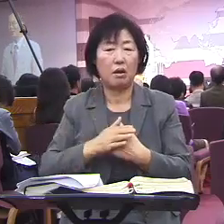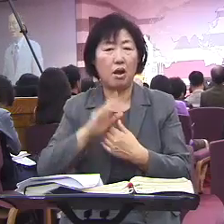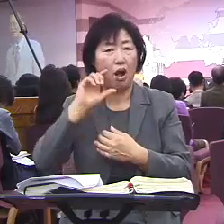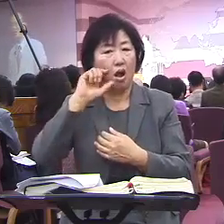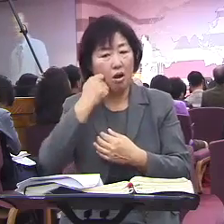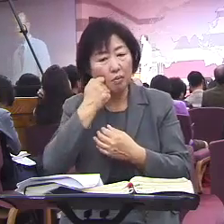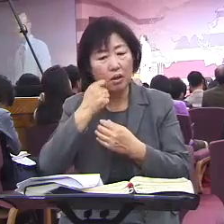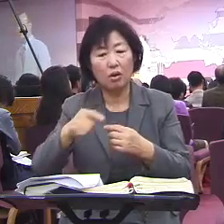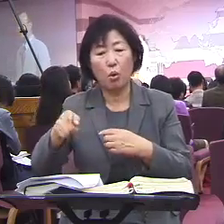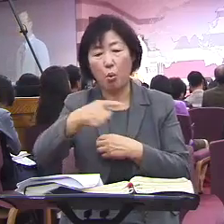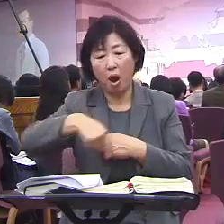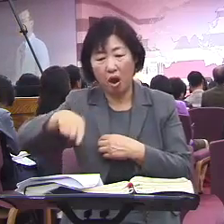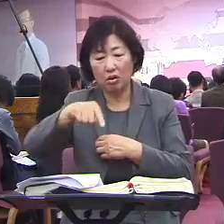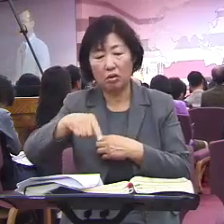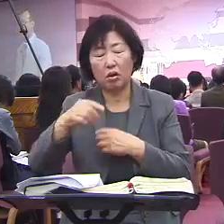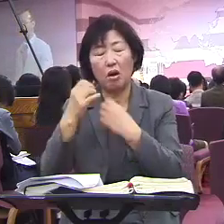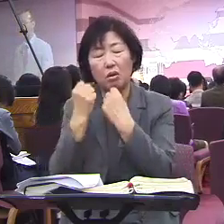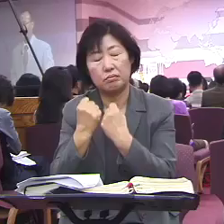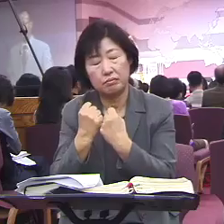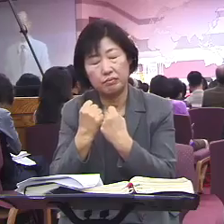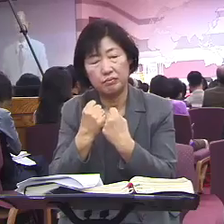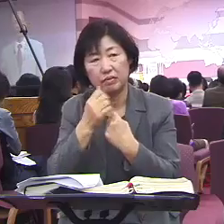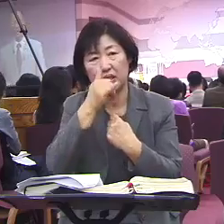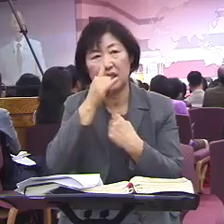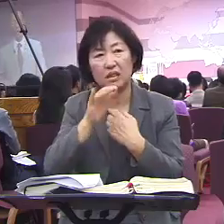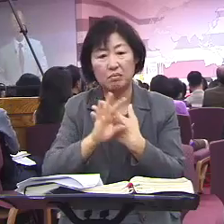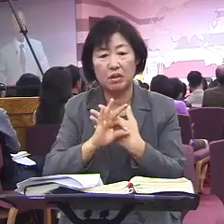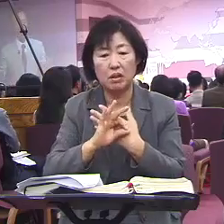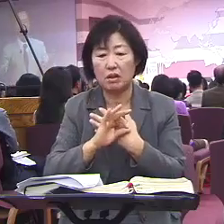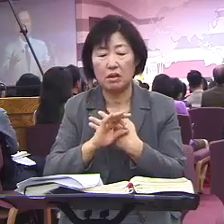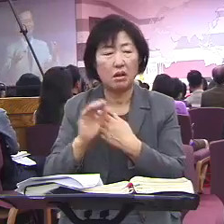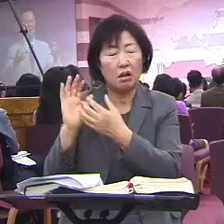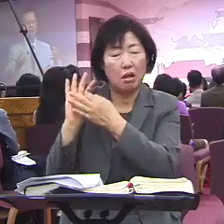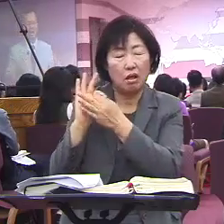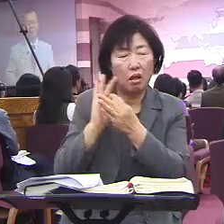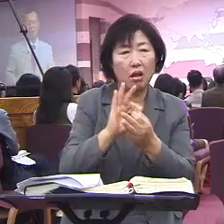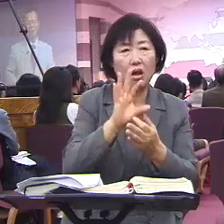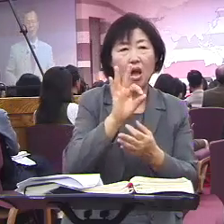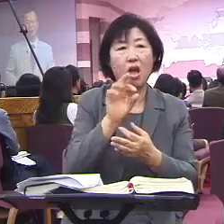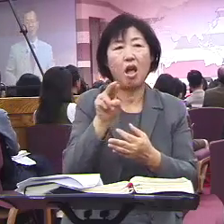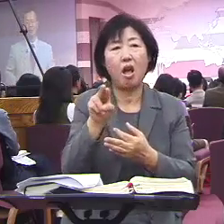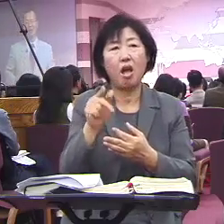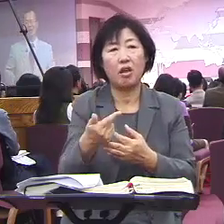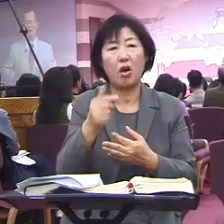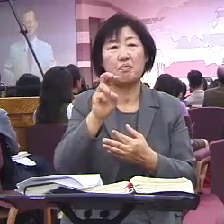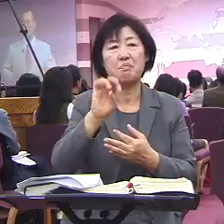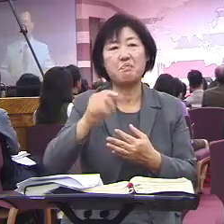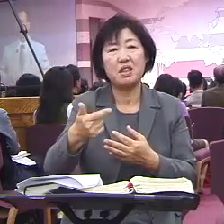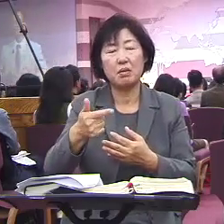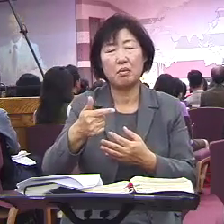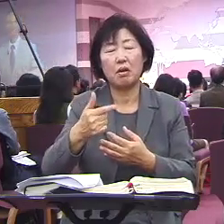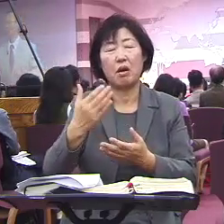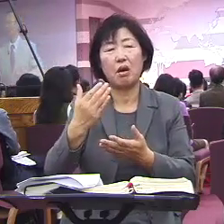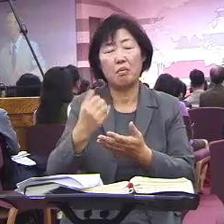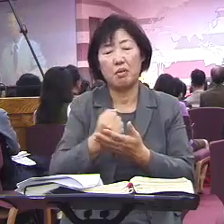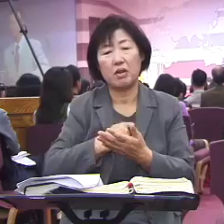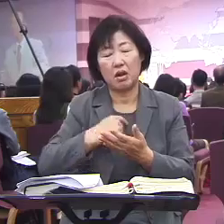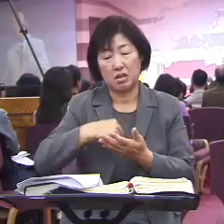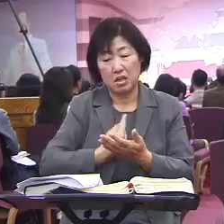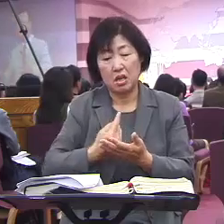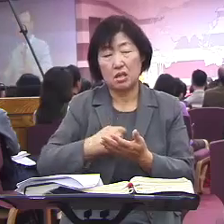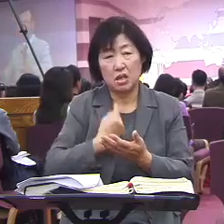어렵다고 원을 딱 그려놓고 거기에 쭈그리고 앉아서 계속 연민만 받고 나 자신을